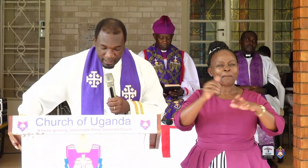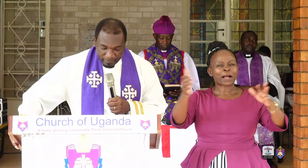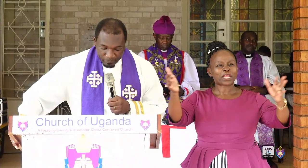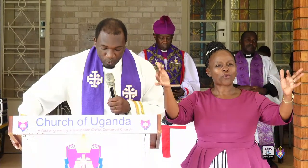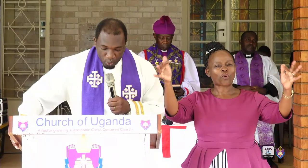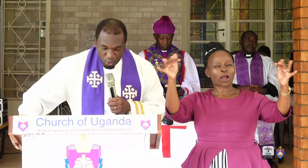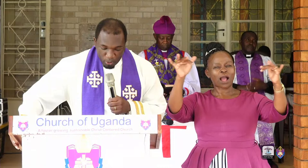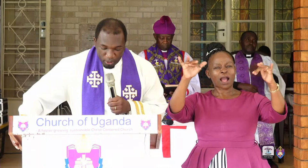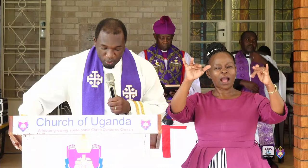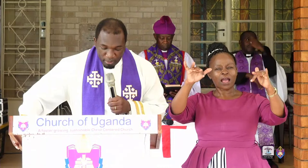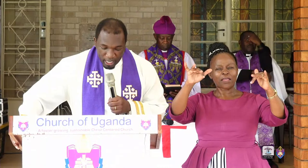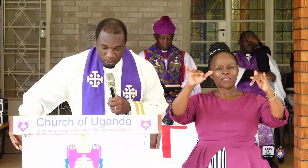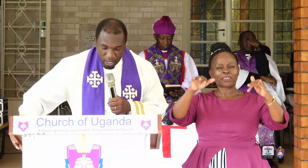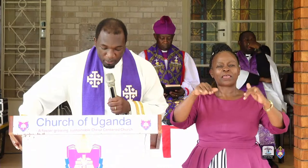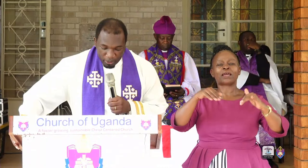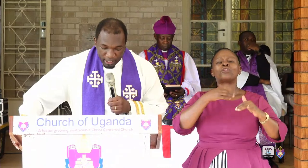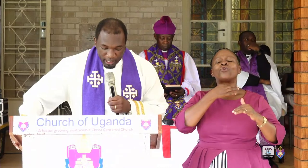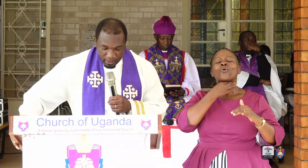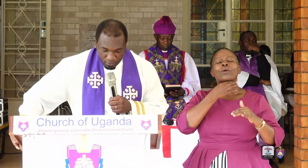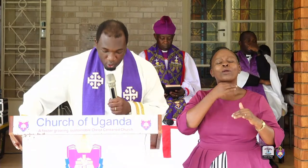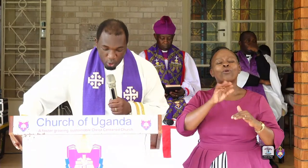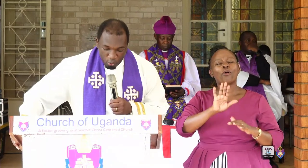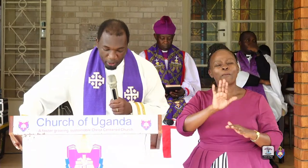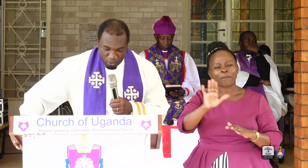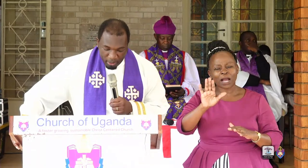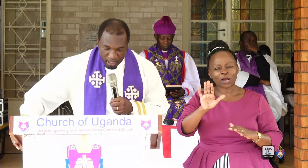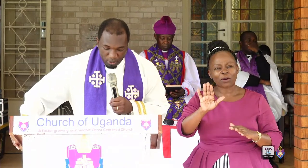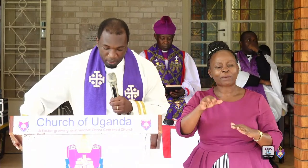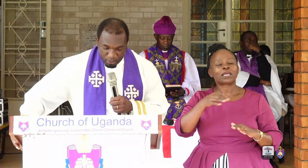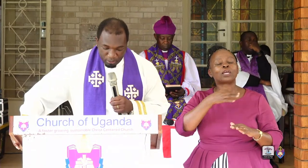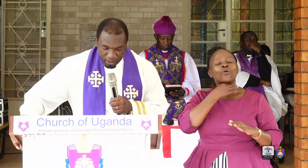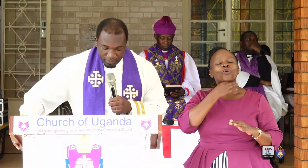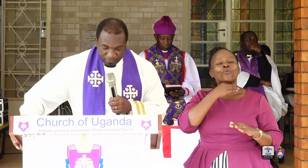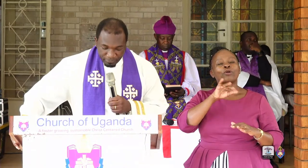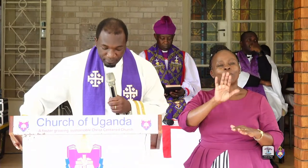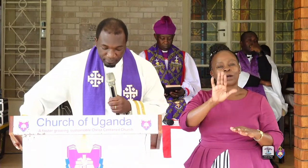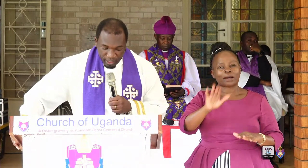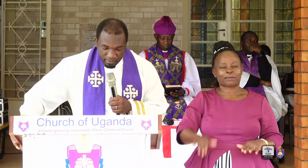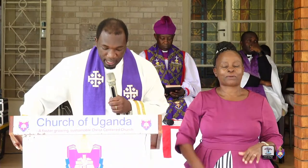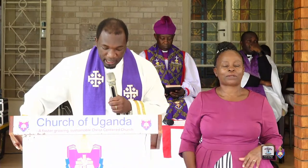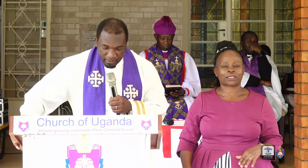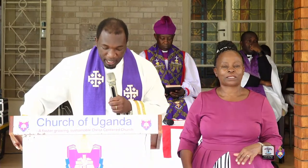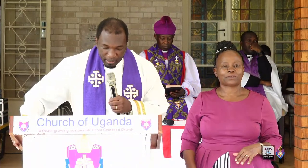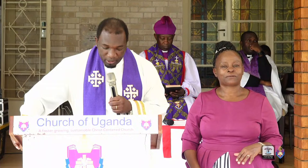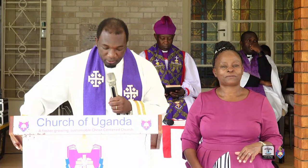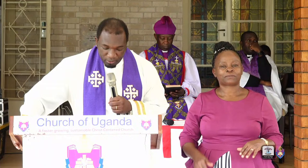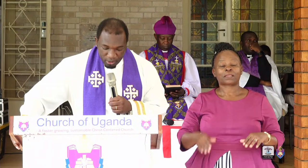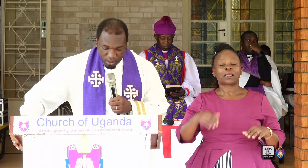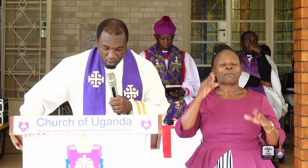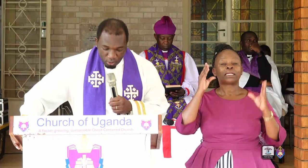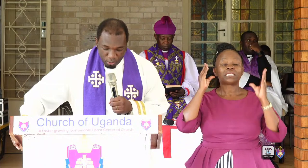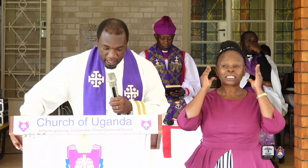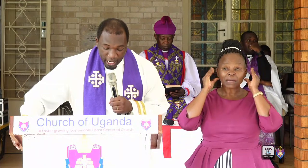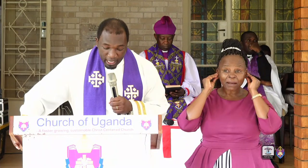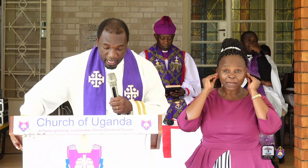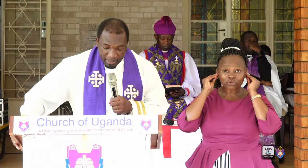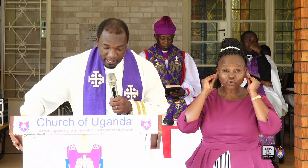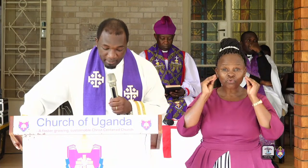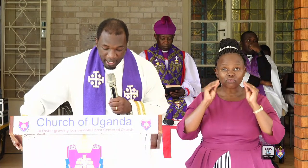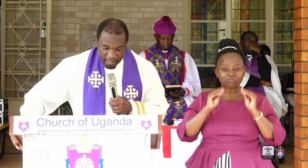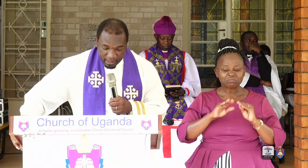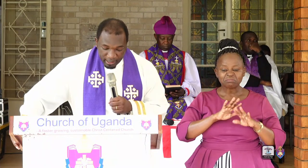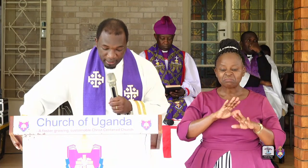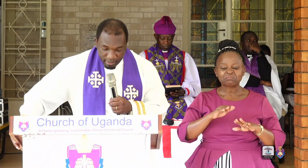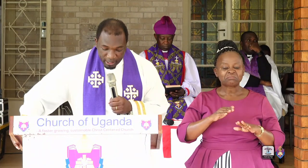abayigiriza n'okwegomba kwabwe ng'okwegomba kwabwe bwe kuli. Baliziba amatu okulekanga